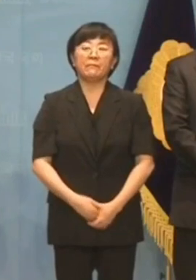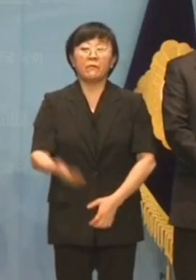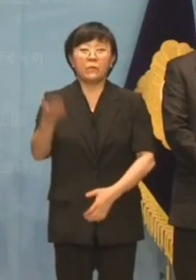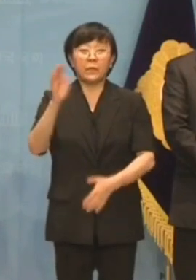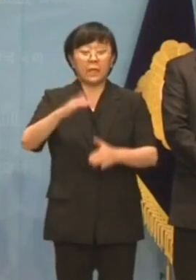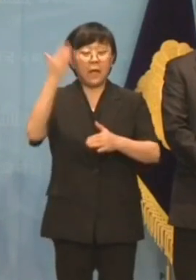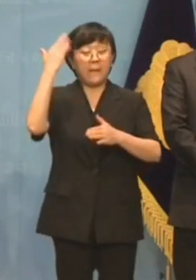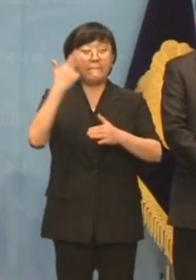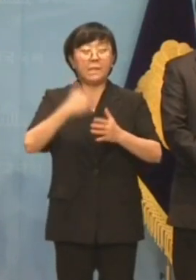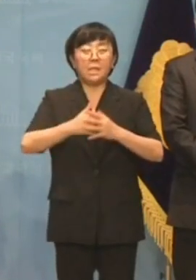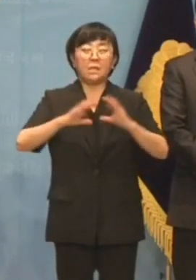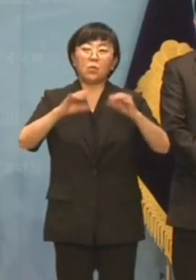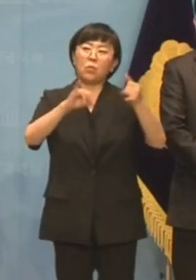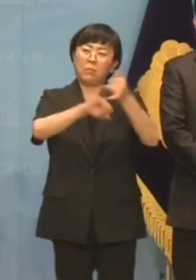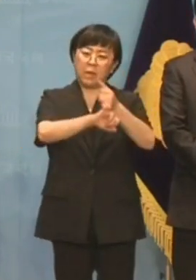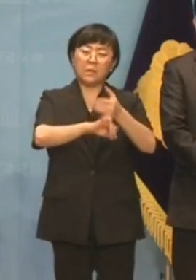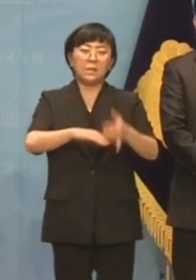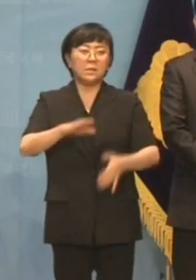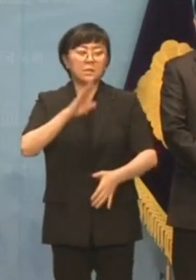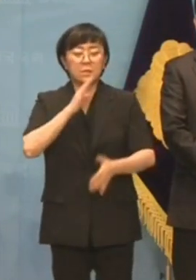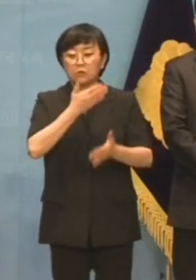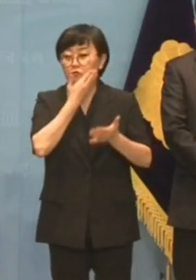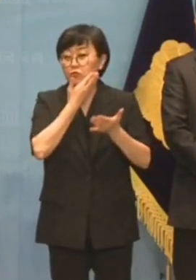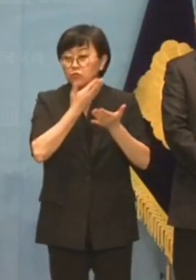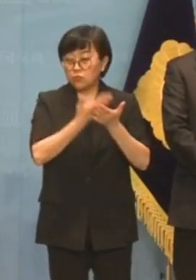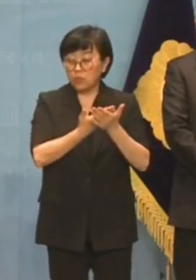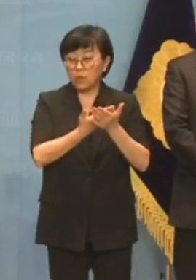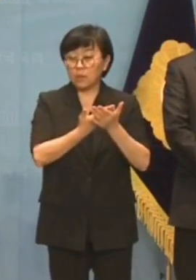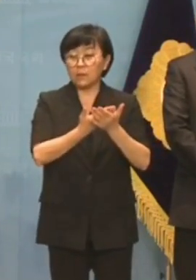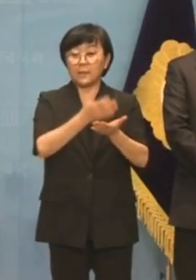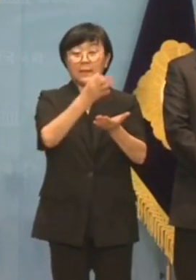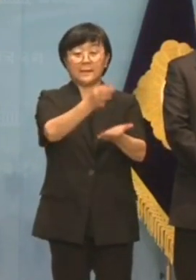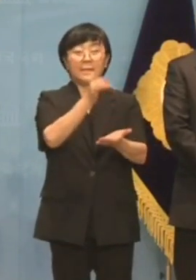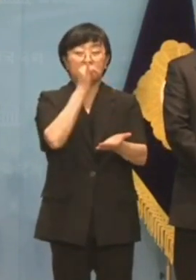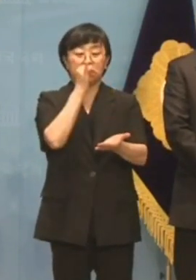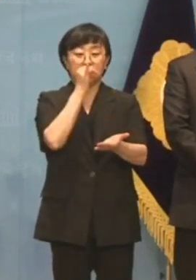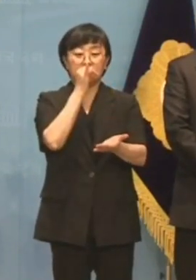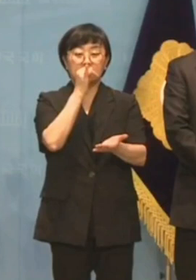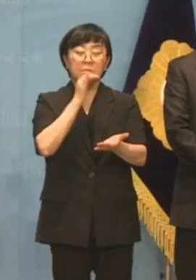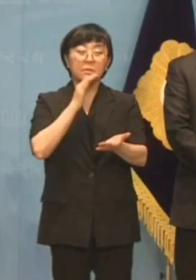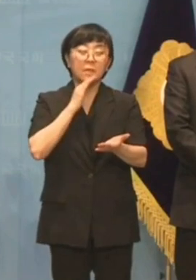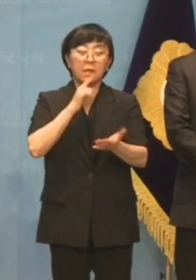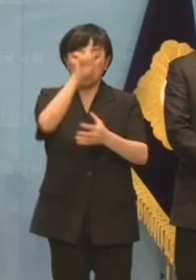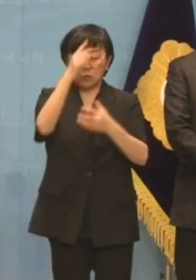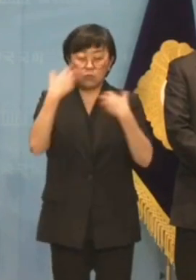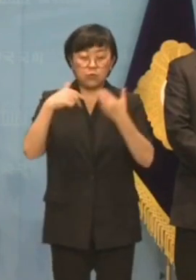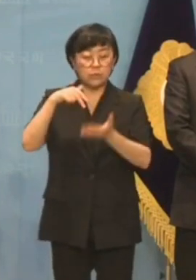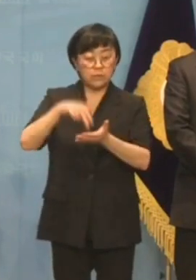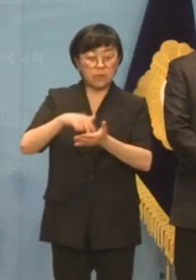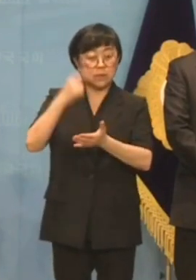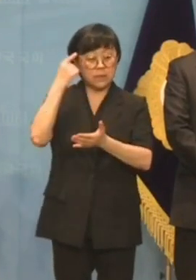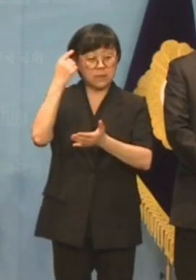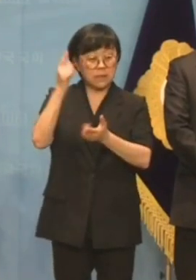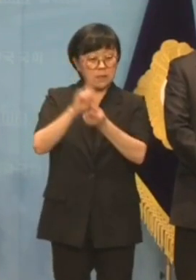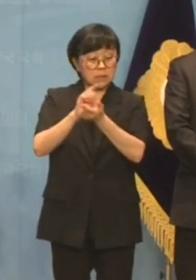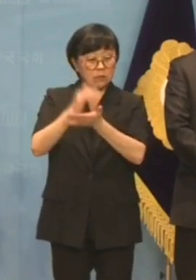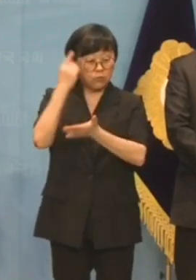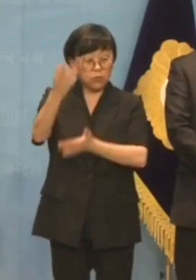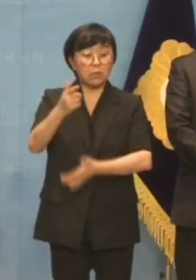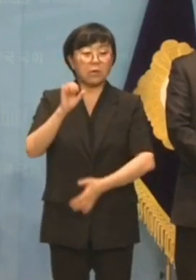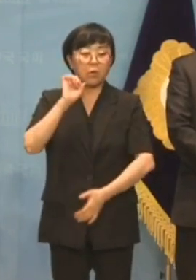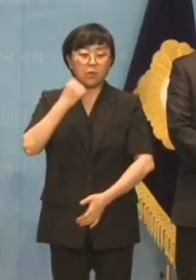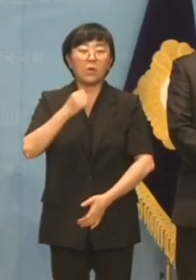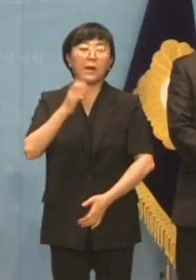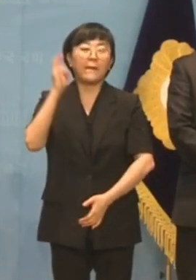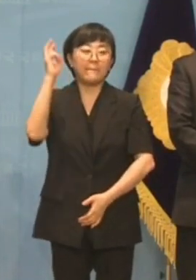불구하고 한미동맹은 정말 중요한 동맹의 가치를 갖고 있기 때문에 정부 입장에서 직접 묻기 어려운 부분이 있을